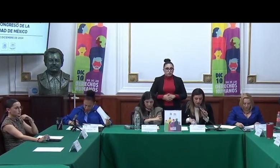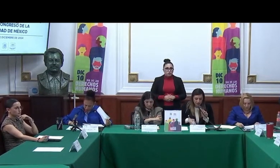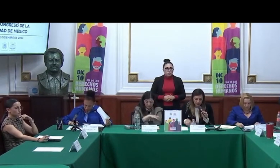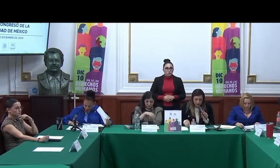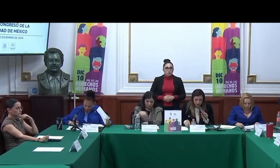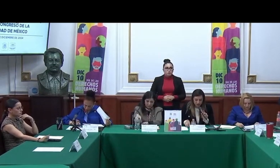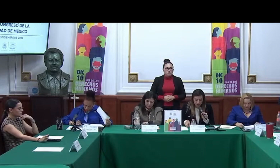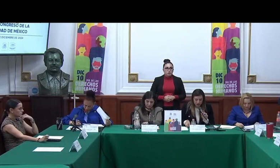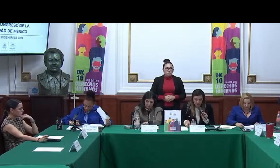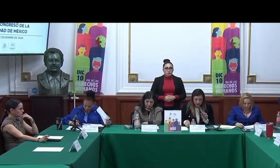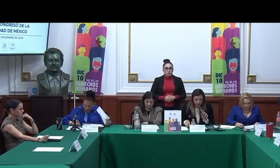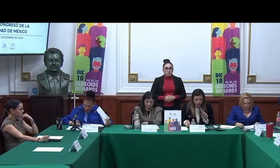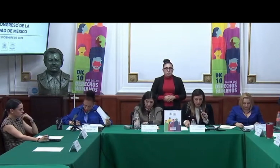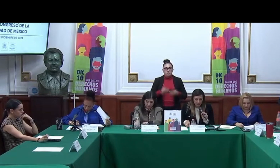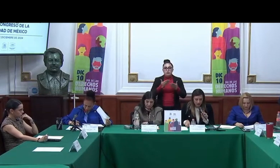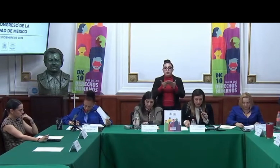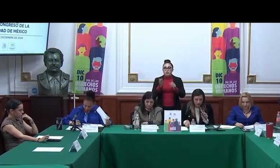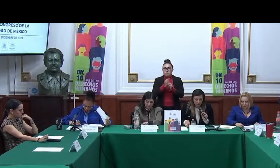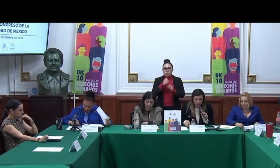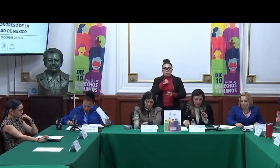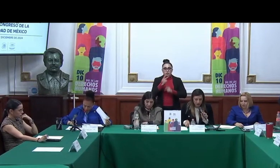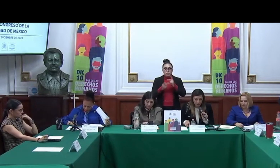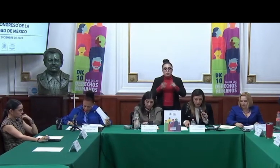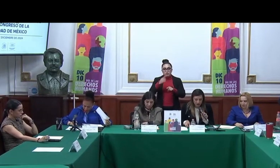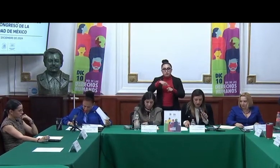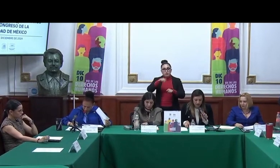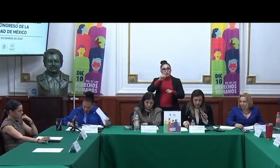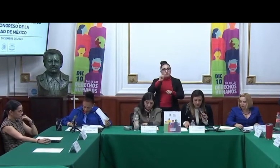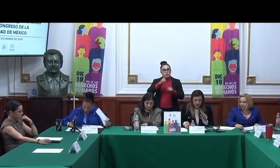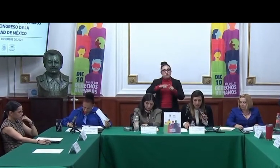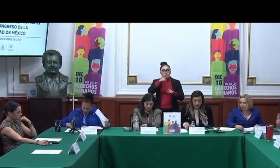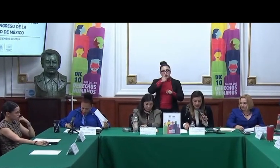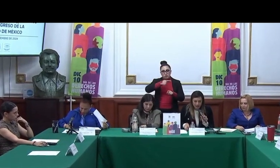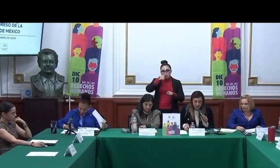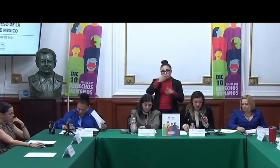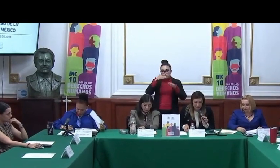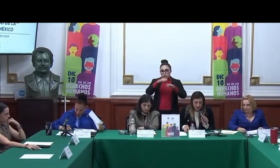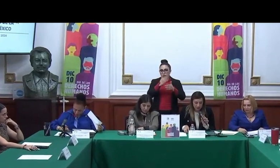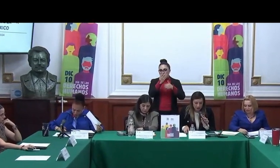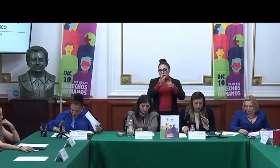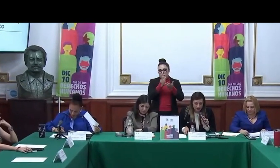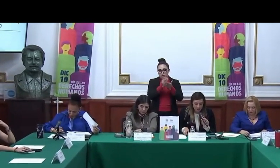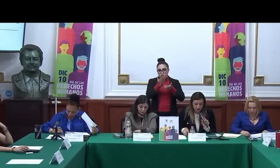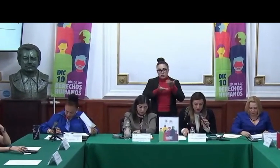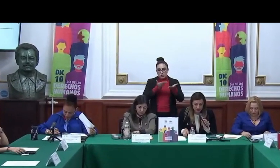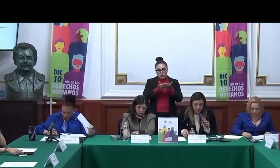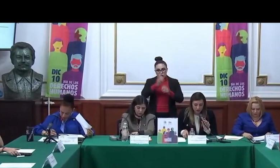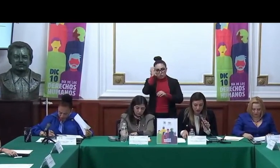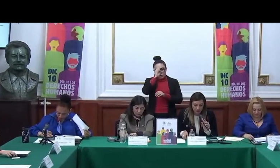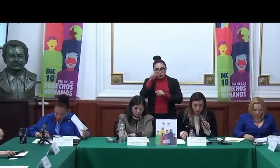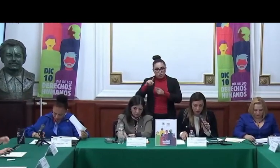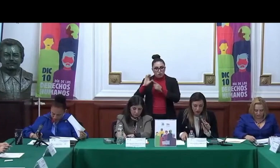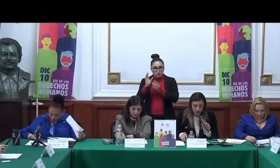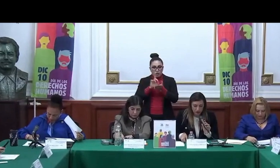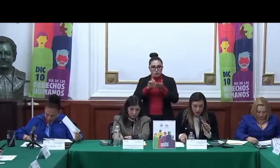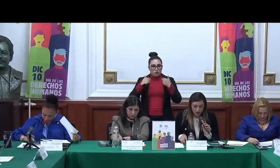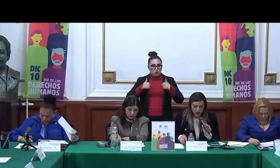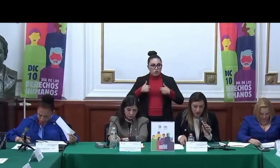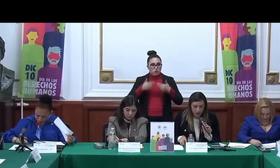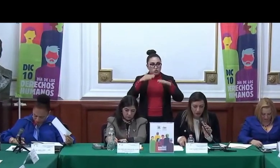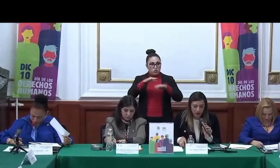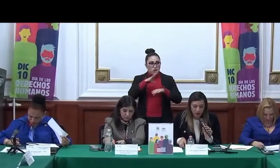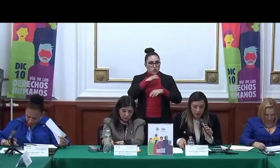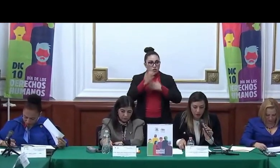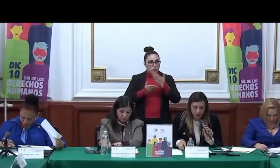Aprobada la dispensa, ponemos a su consideración la opinión en sentido positivo con modificaciones que presenta la Comisión de Derechos Humanos respecto a la proposición con punto